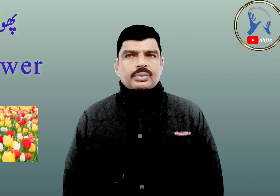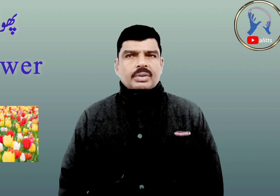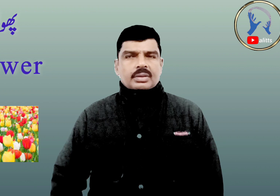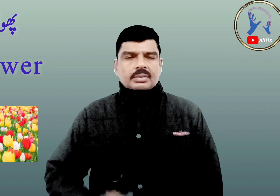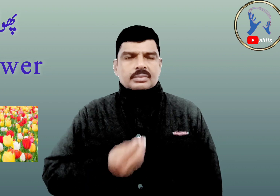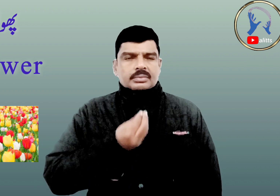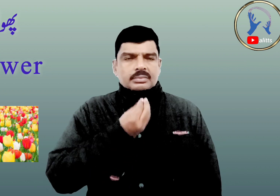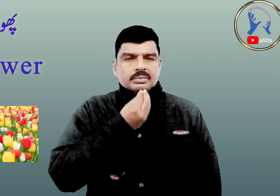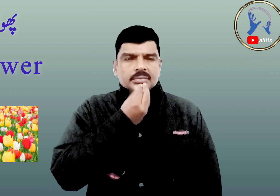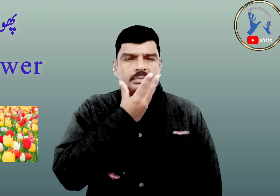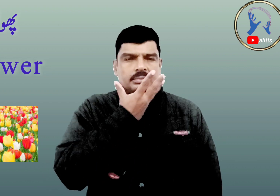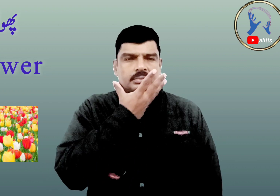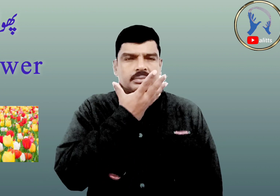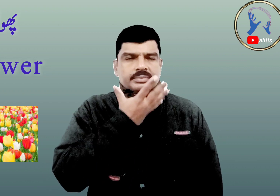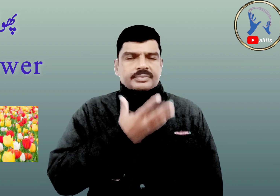फूल।